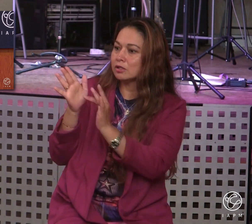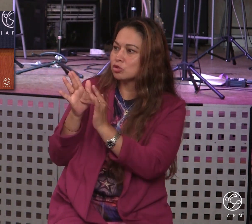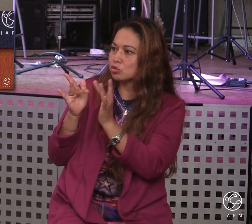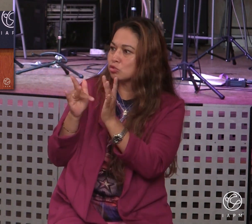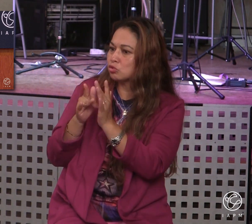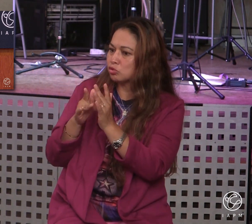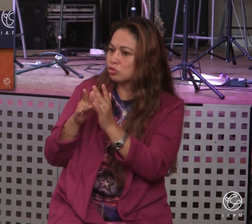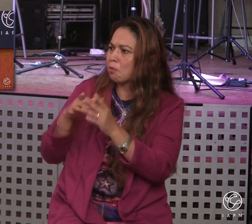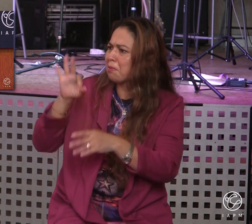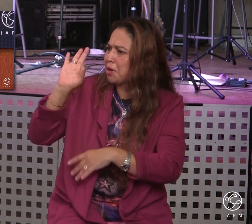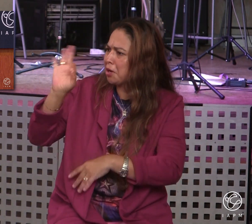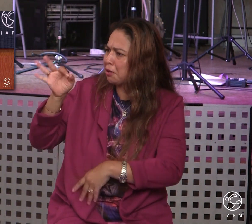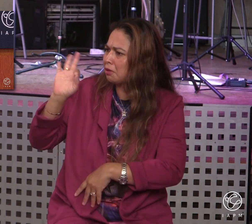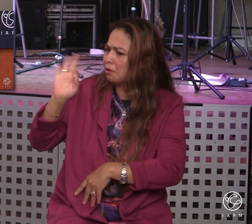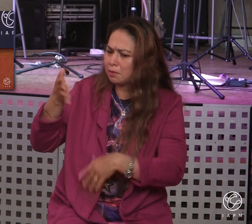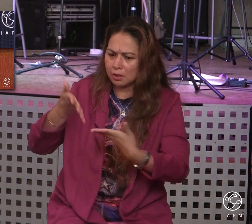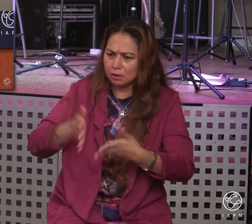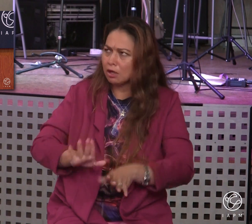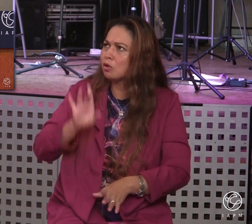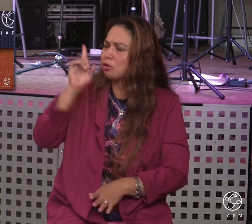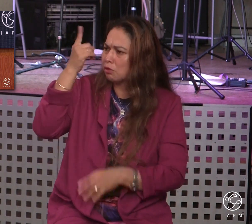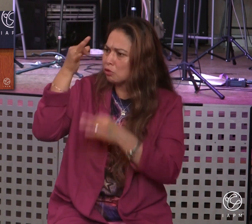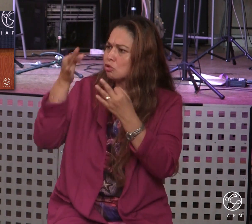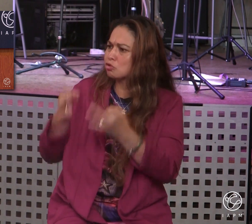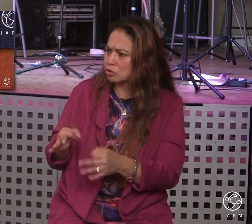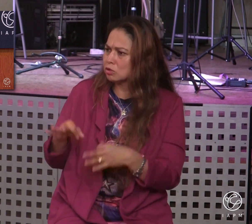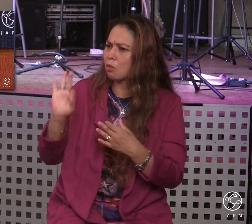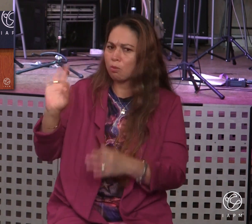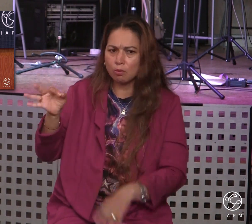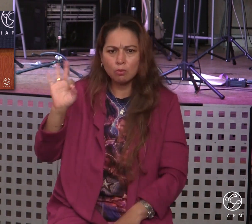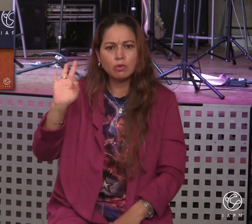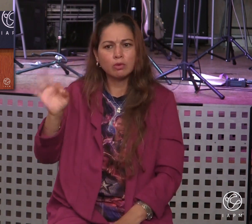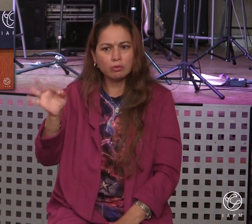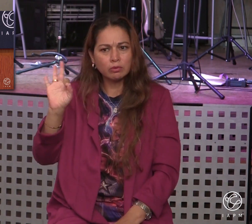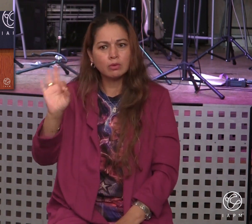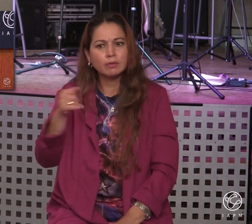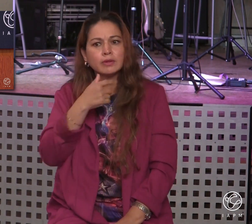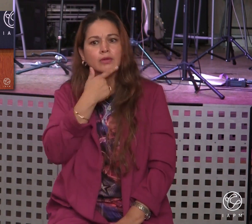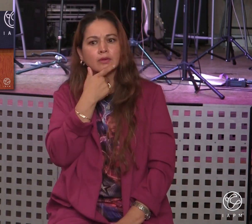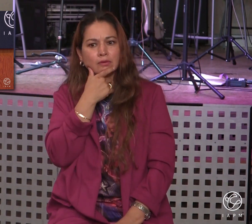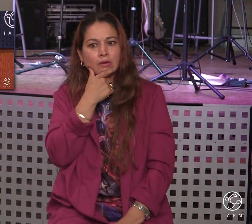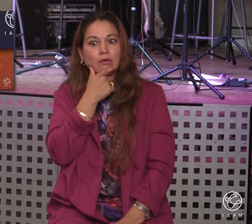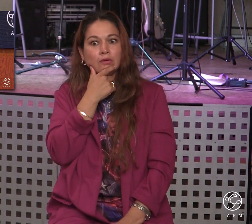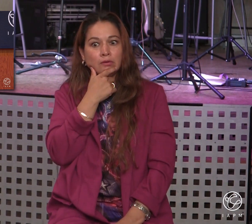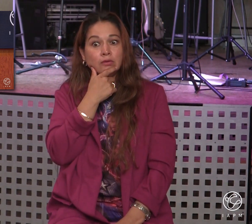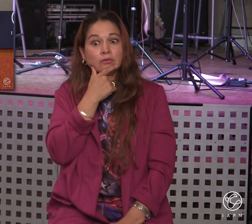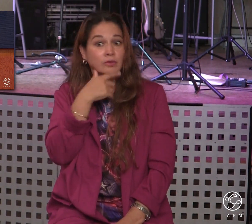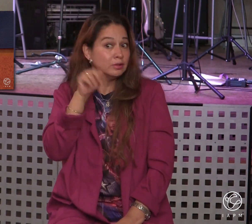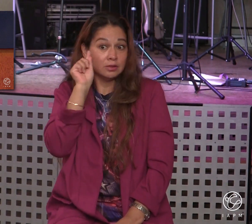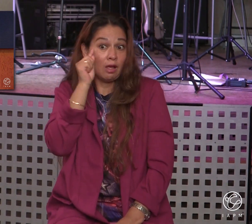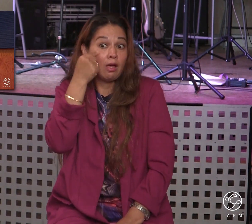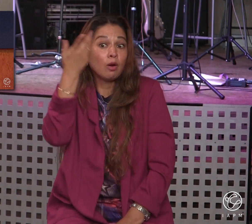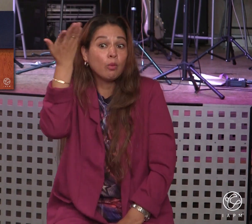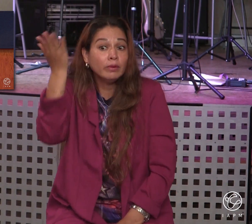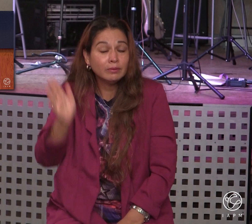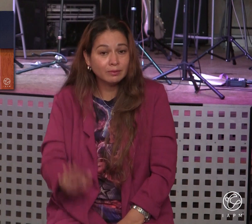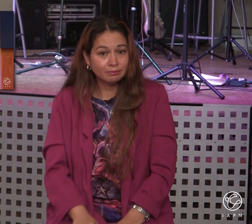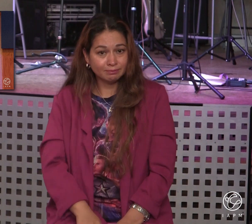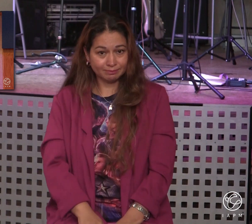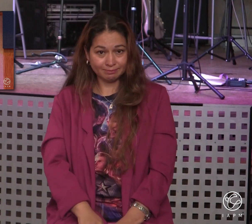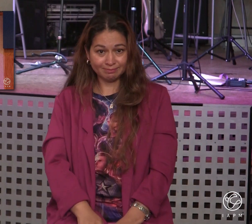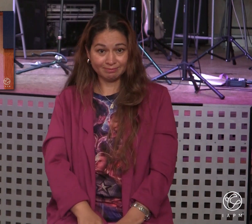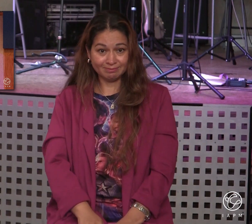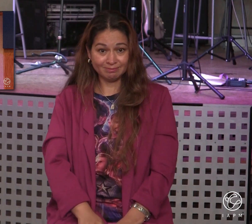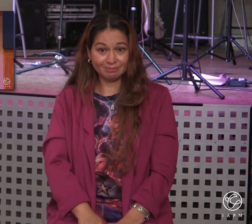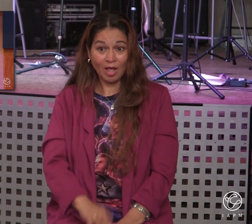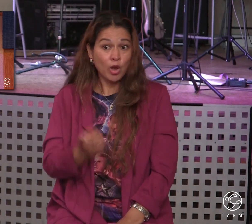un consenso entre ellos. Oye, ¿quién te parece que es? Oye, ¿votamos acerca de quién es o quién no es? No, así no funciona el mundo espiritual.